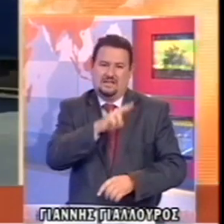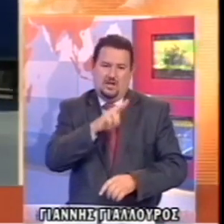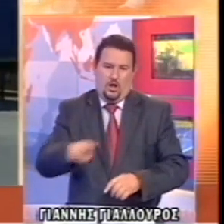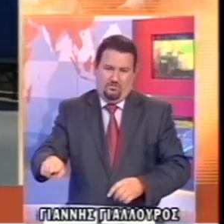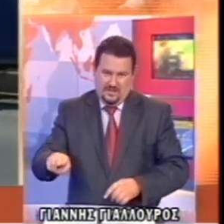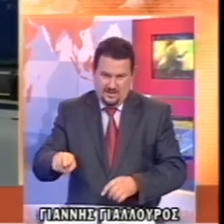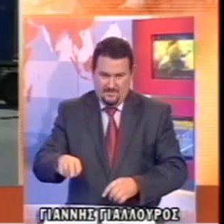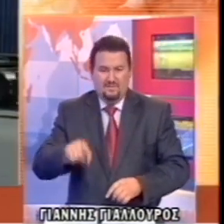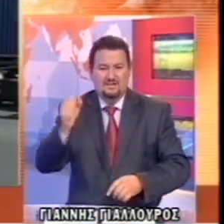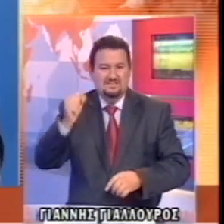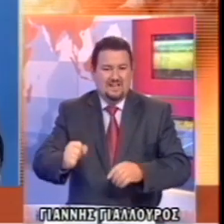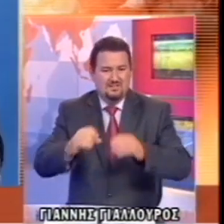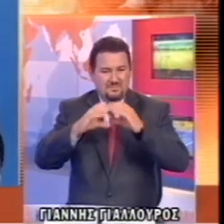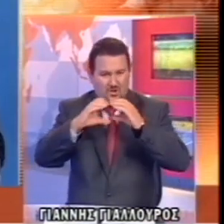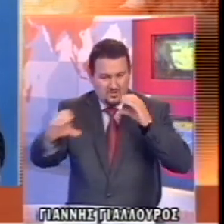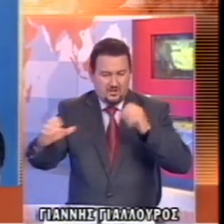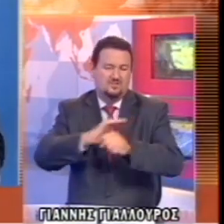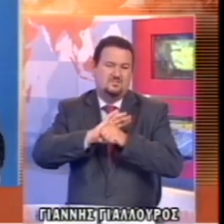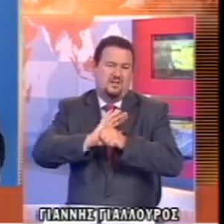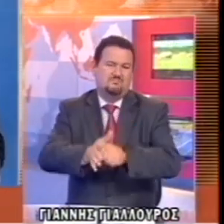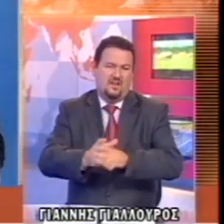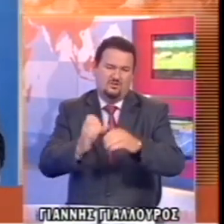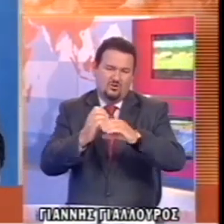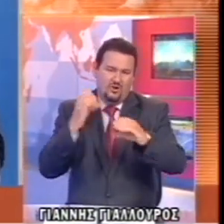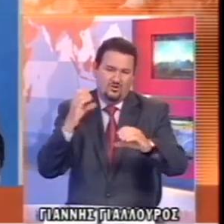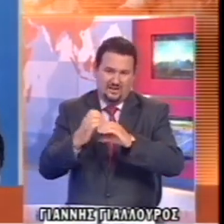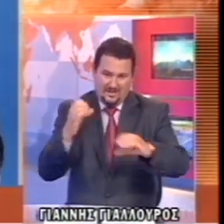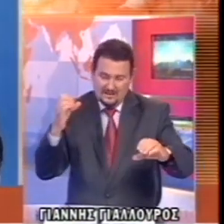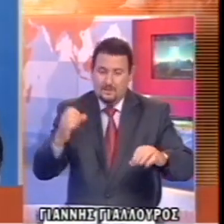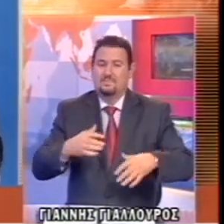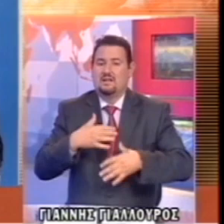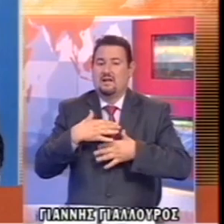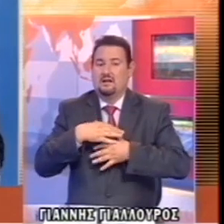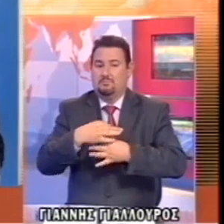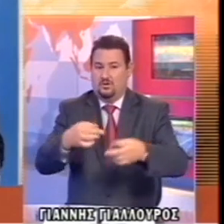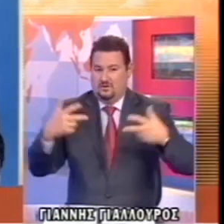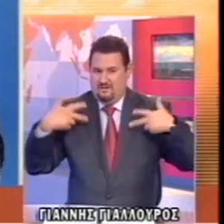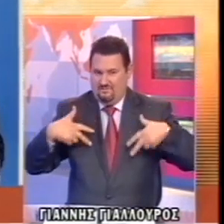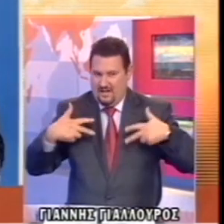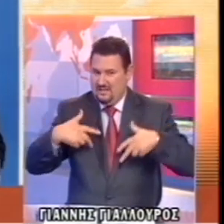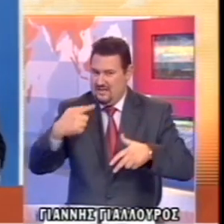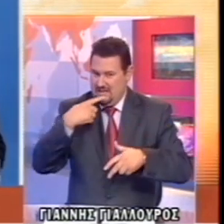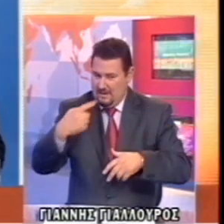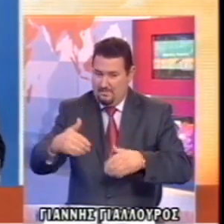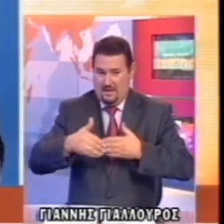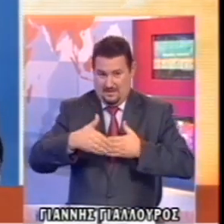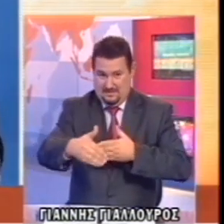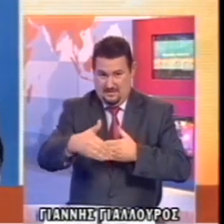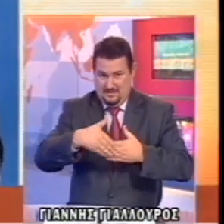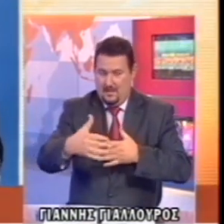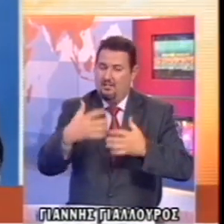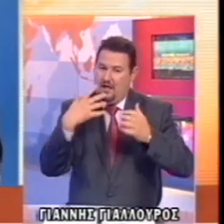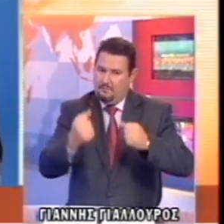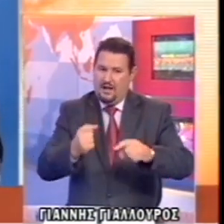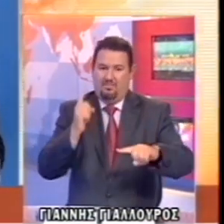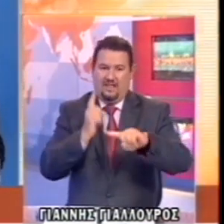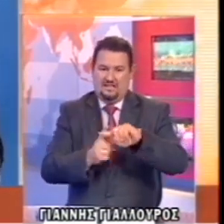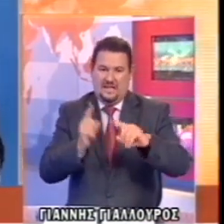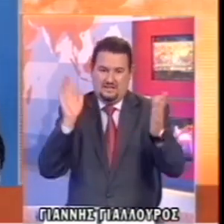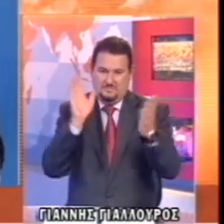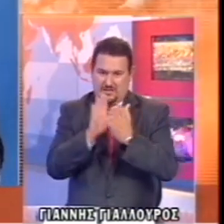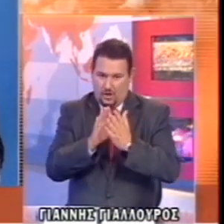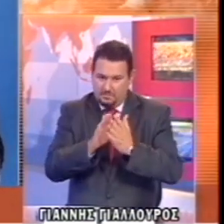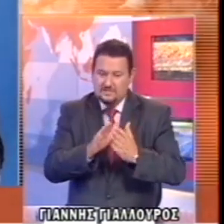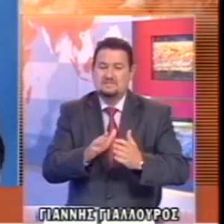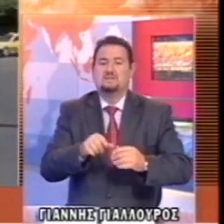Containers. Ο κυβερνητικός εκπρόσωπος λέει ότι σε πολύ σύντομο χρονικό διάστημα θα υπάρξει θετική αντιμετώπιση στο πρόβλημα που έχει δημιουργηθεί